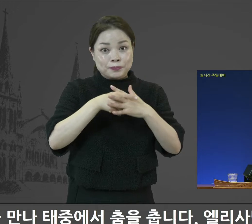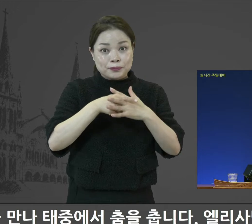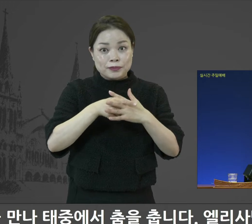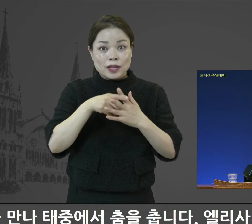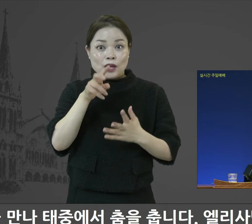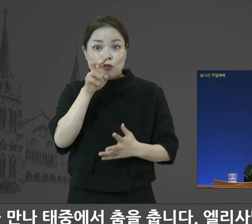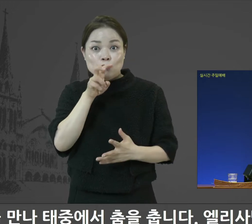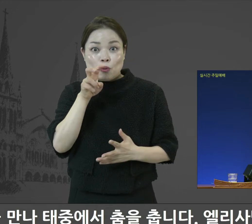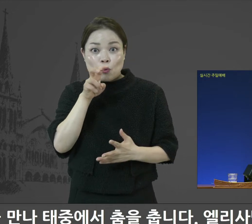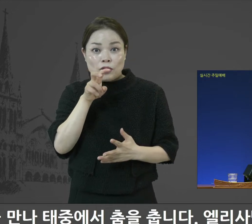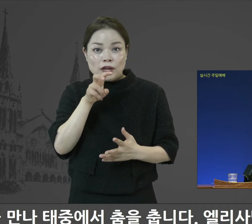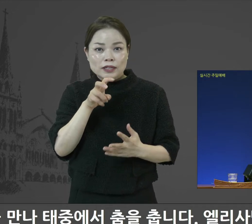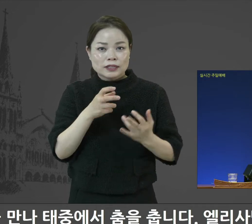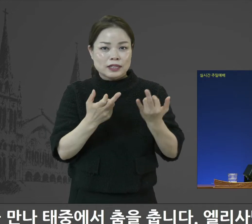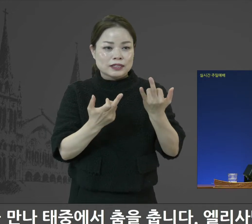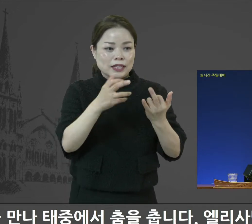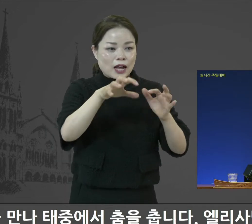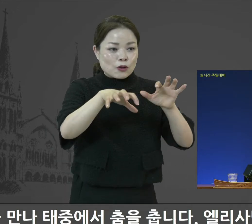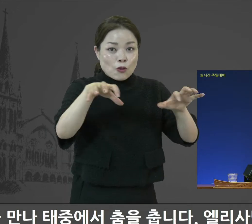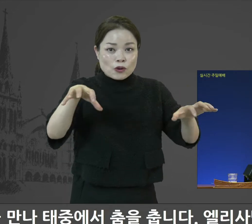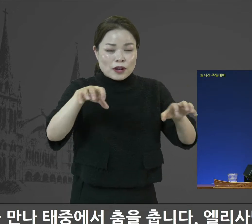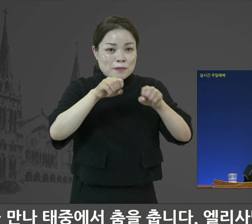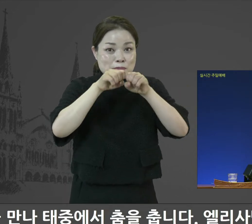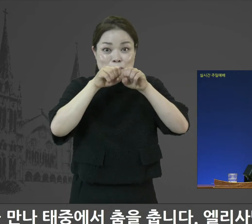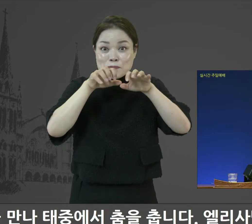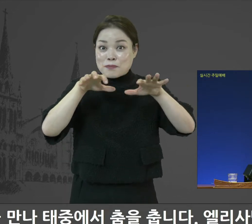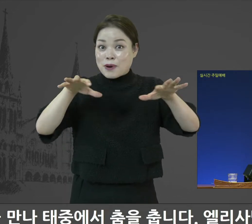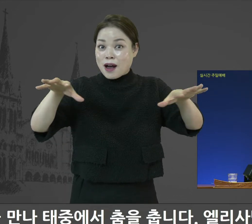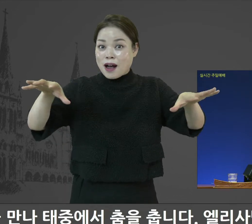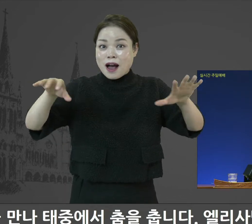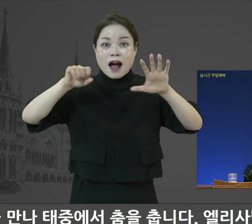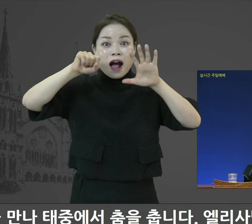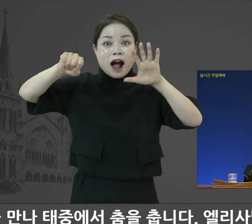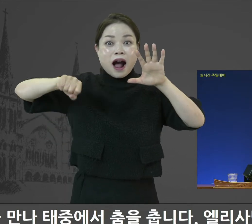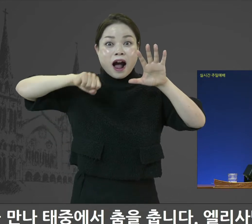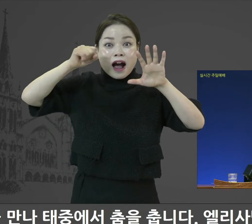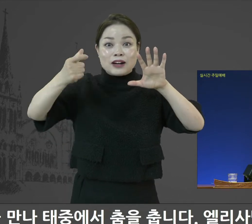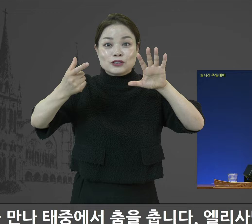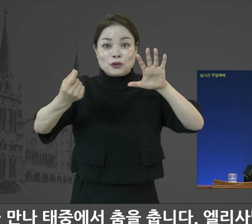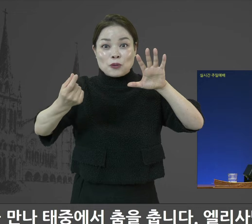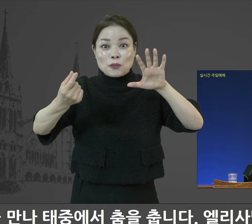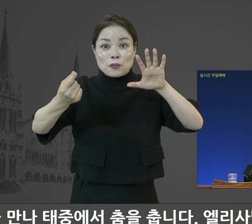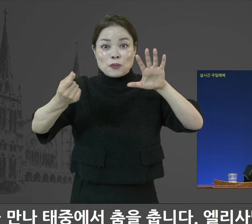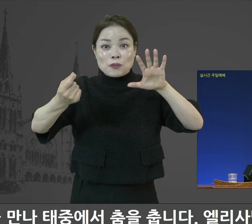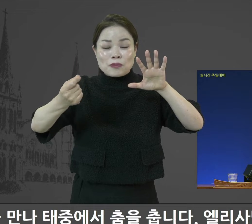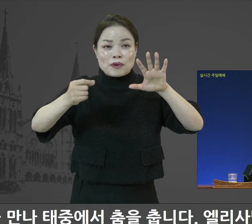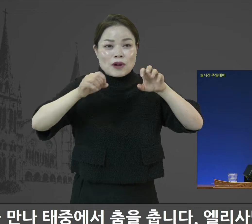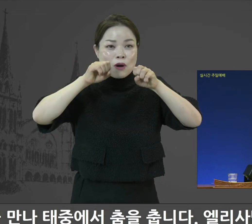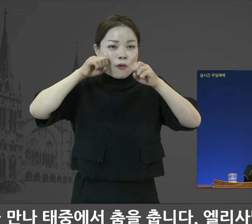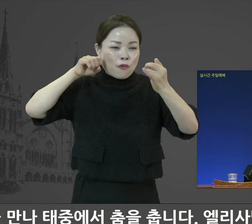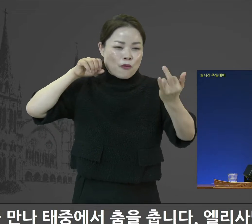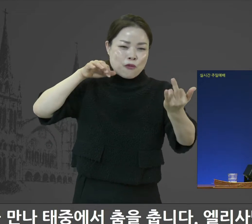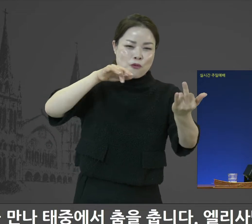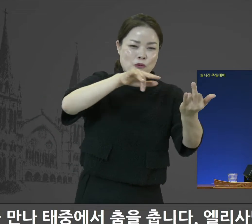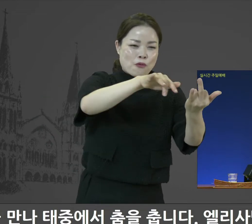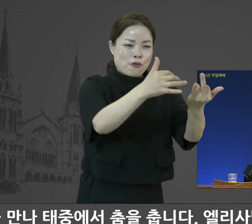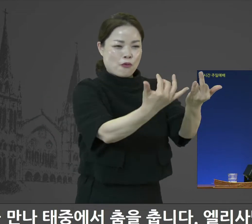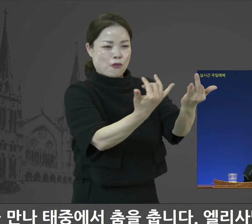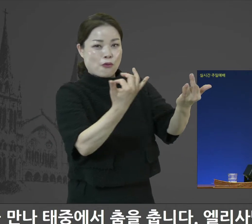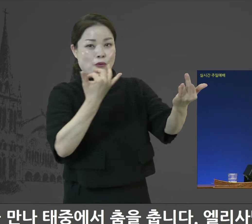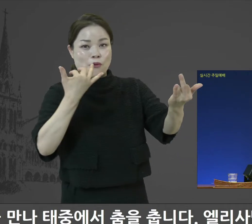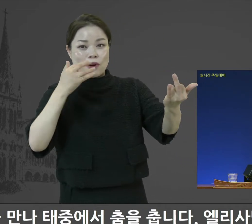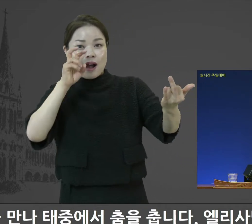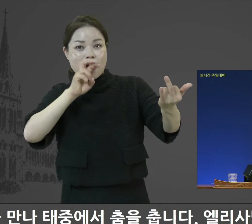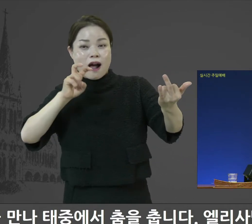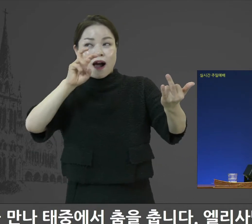노래가 산골에 막 퍼지는 겁니다. 확성기를 들고 이야기한 것처럼 메아리가 돼서 산속